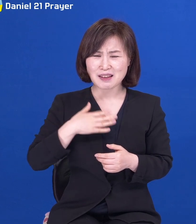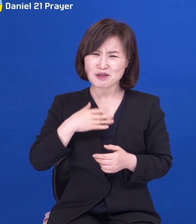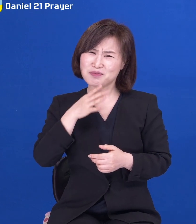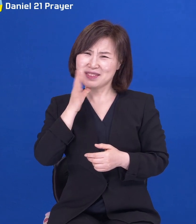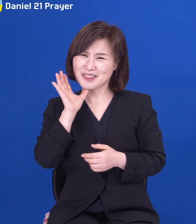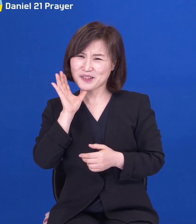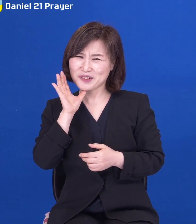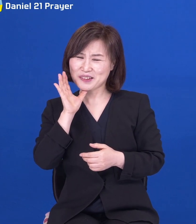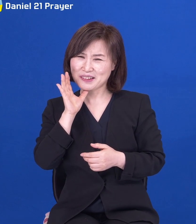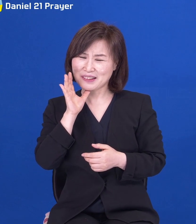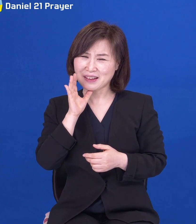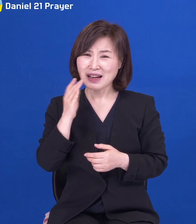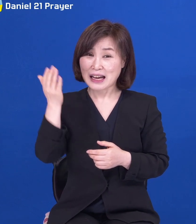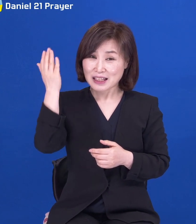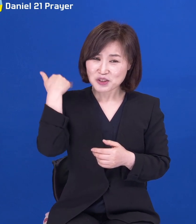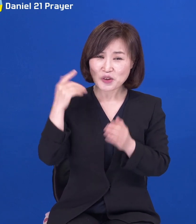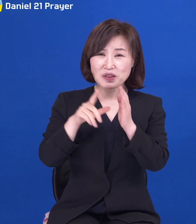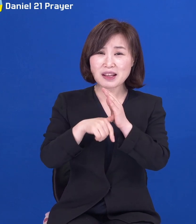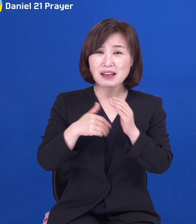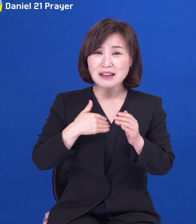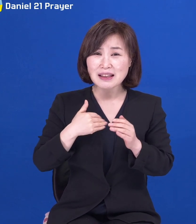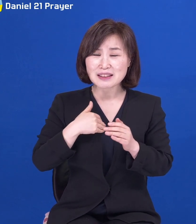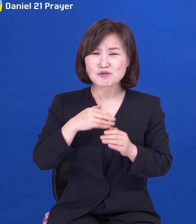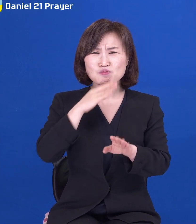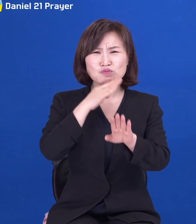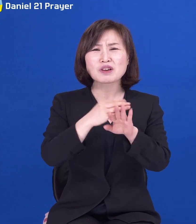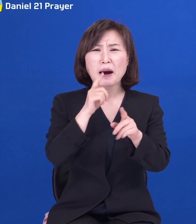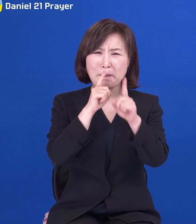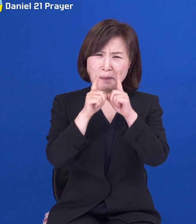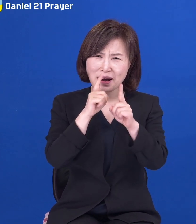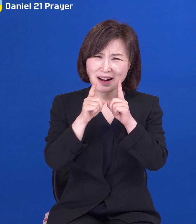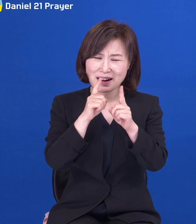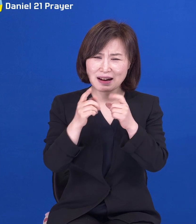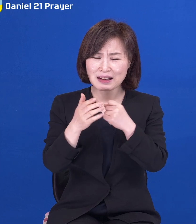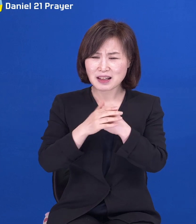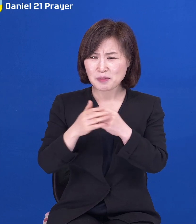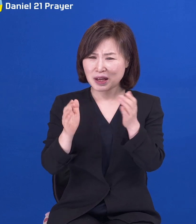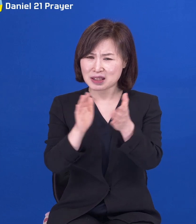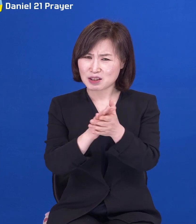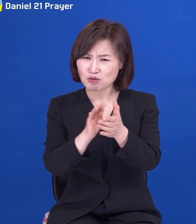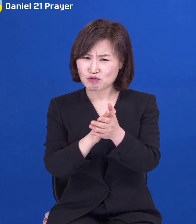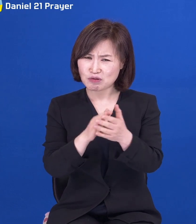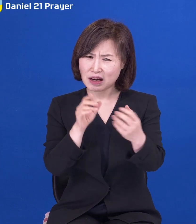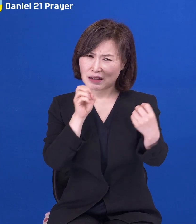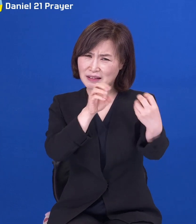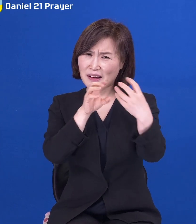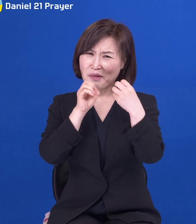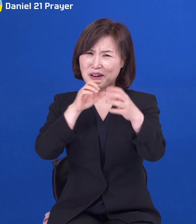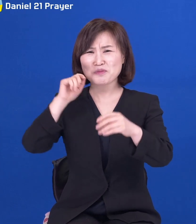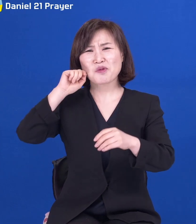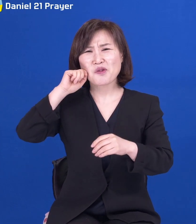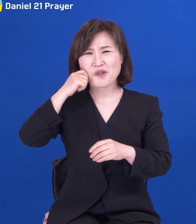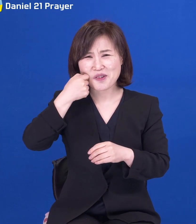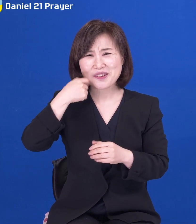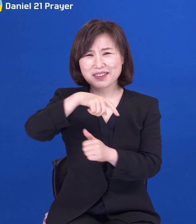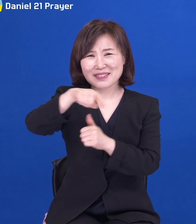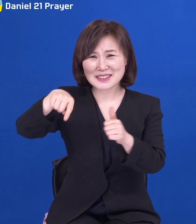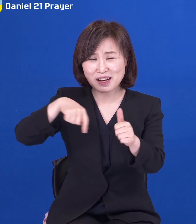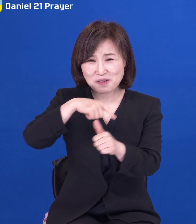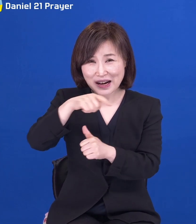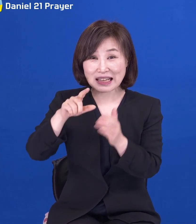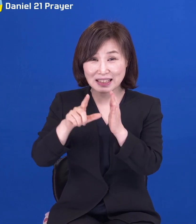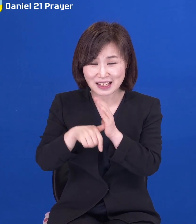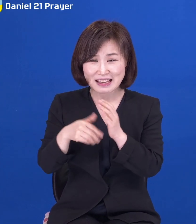여기 한국말이 그때는 오리지널 북한말이었어요. 애들도 다가서기 힘들고 여튼 그런 상황 속에 저희 아내를